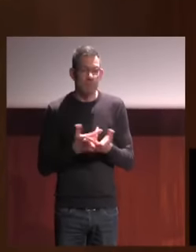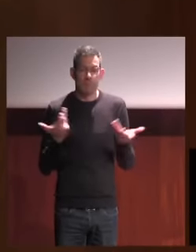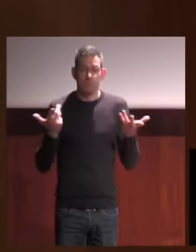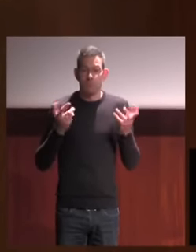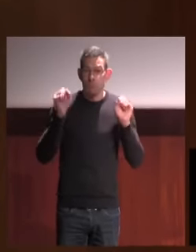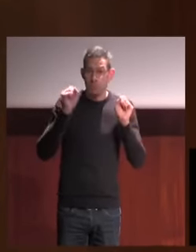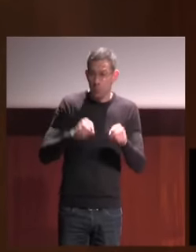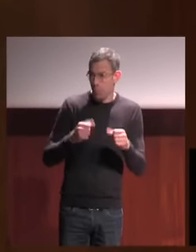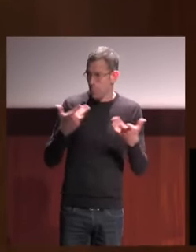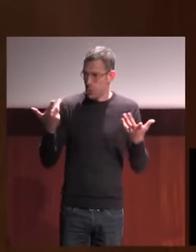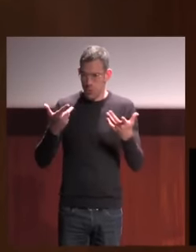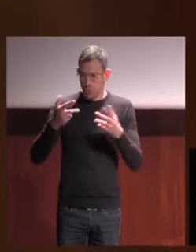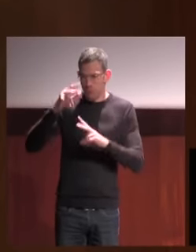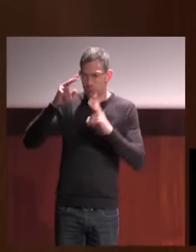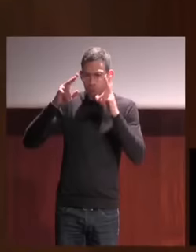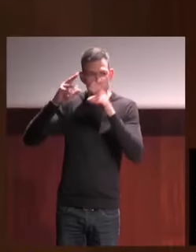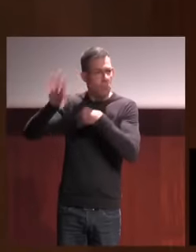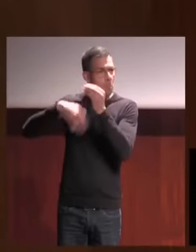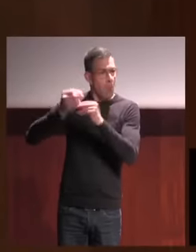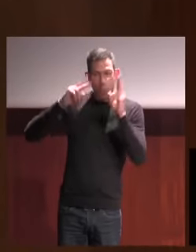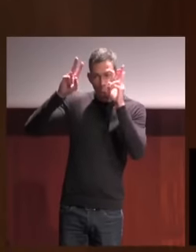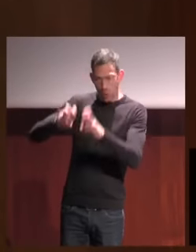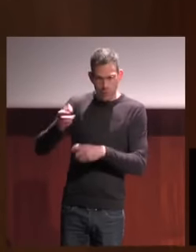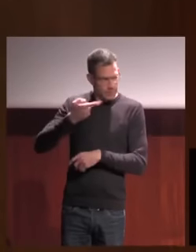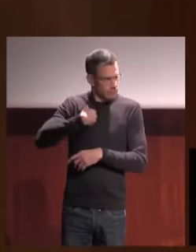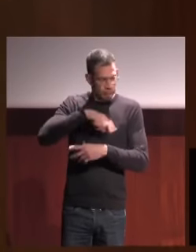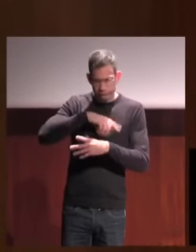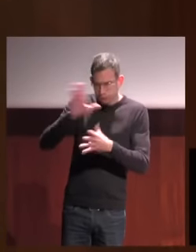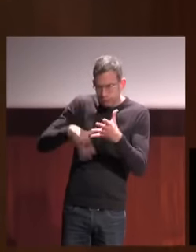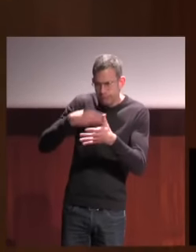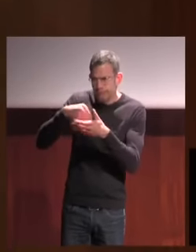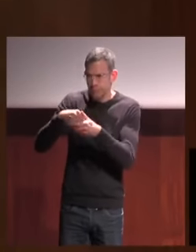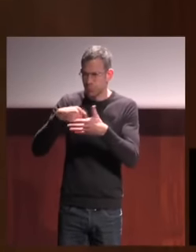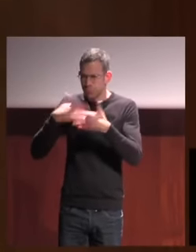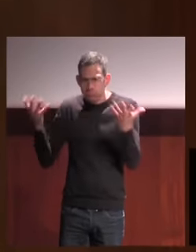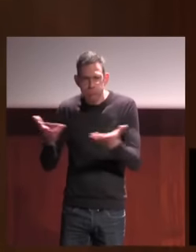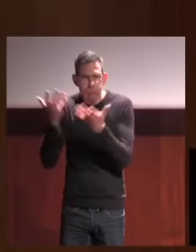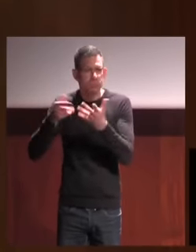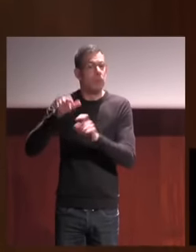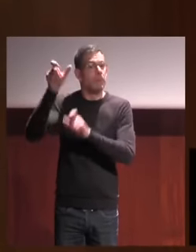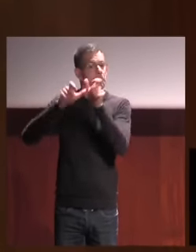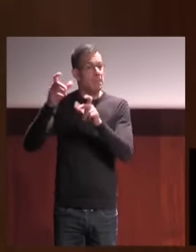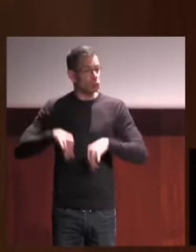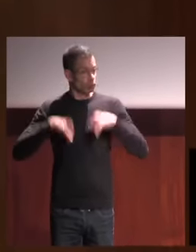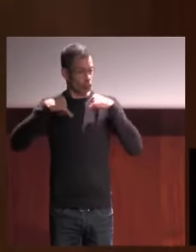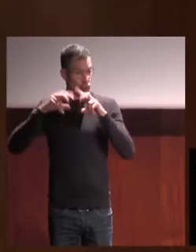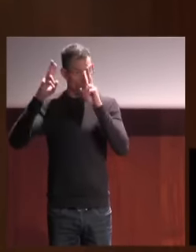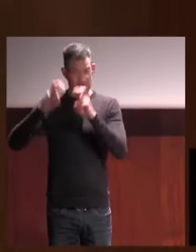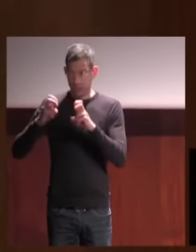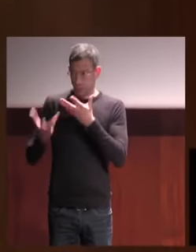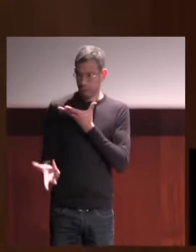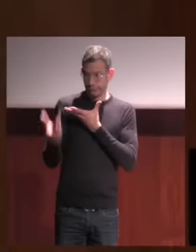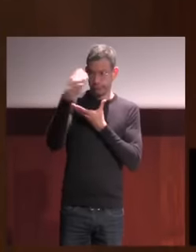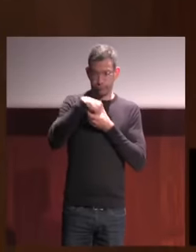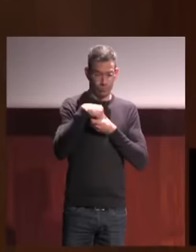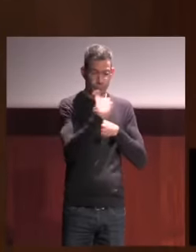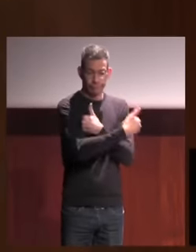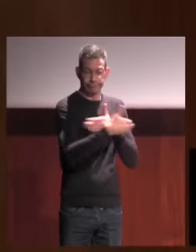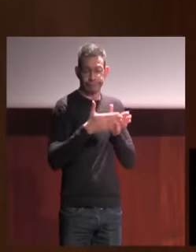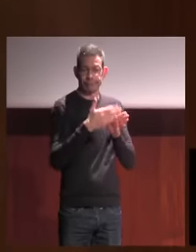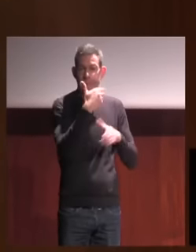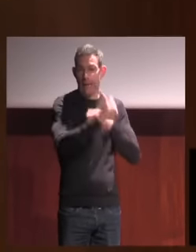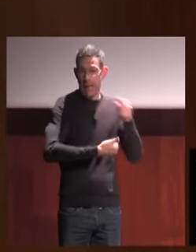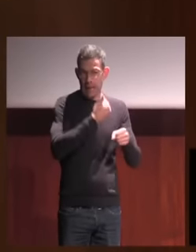de faire progresser la recherche avec le concours de jeunes chercheurs que nous accueillons dans nos départements pendant un an et qui